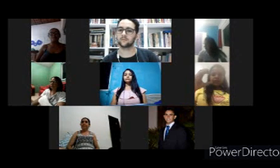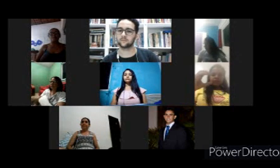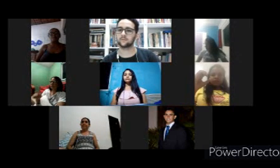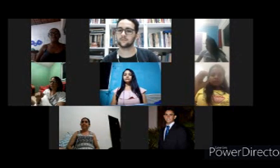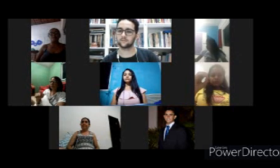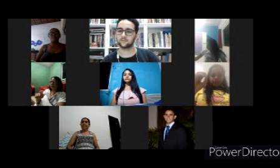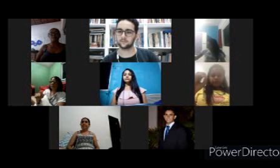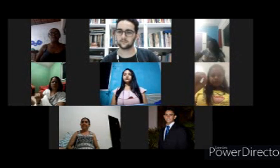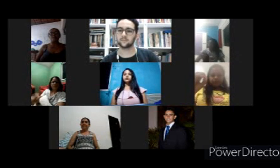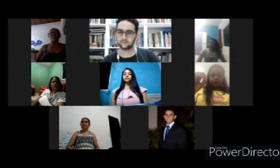Francisco.